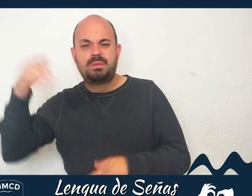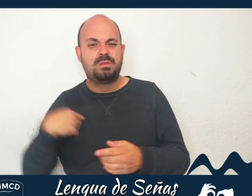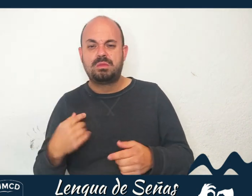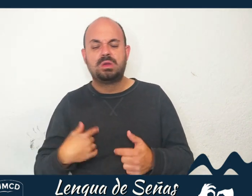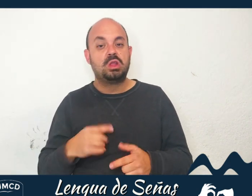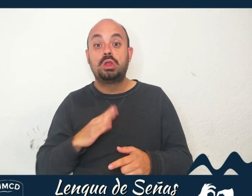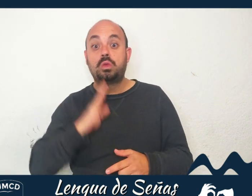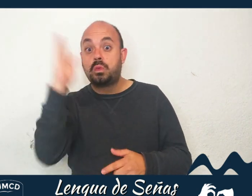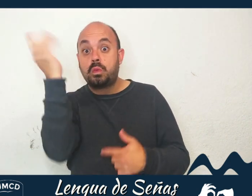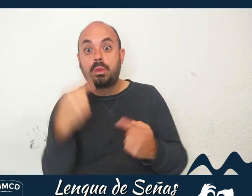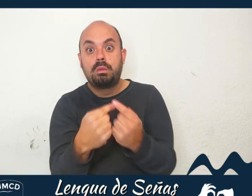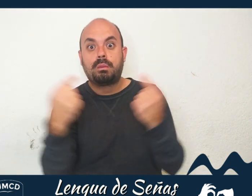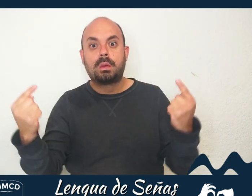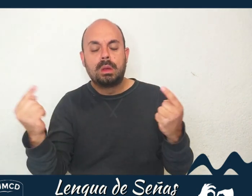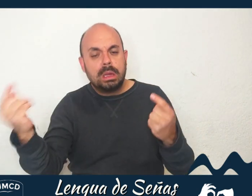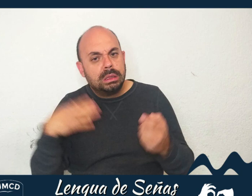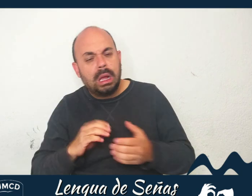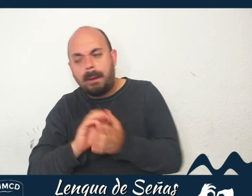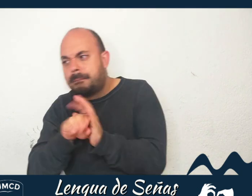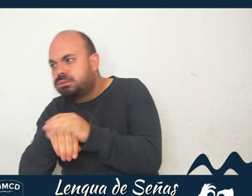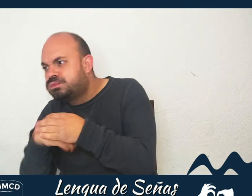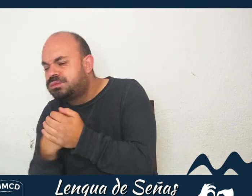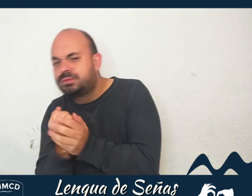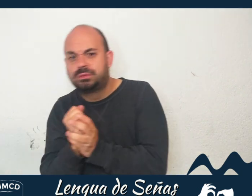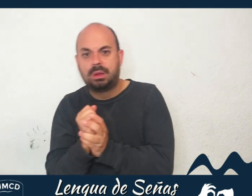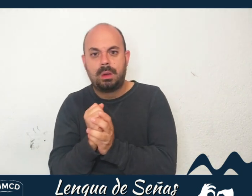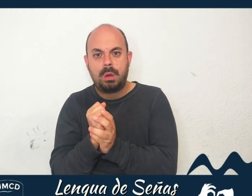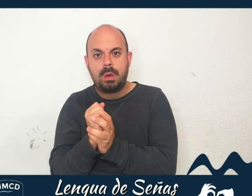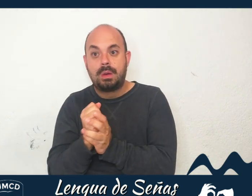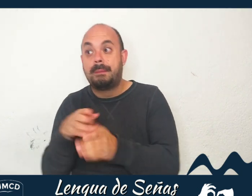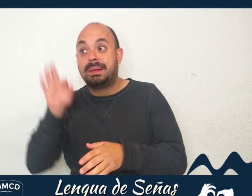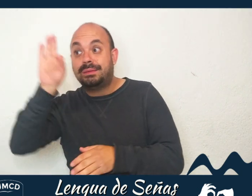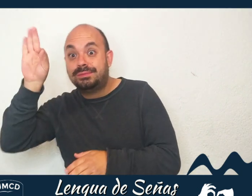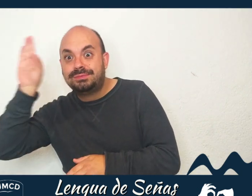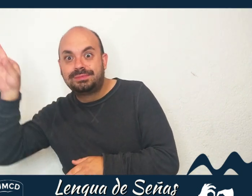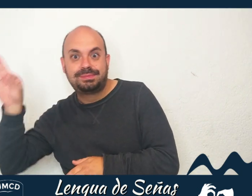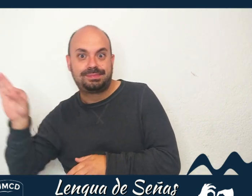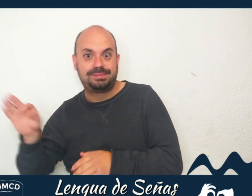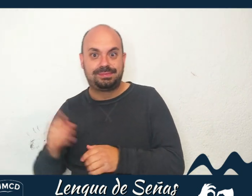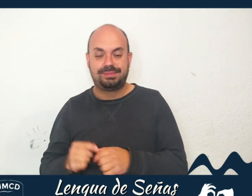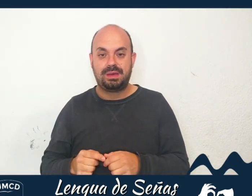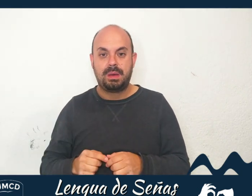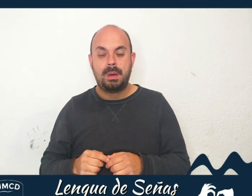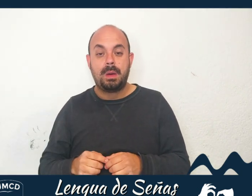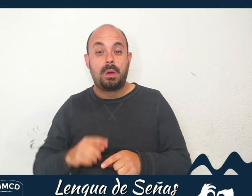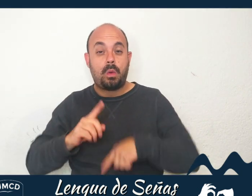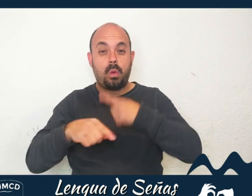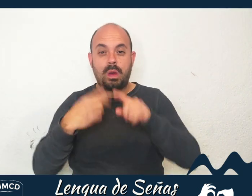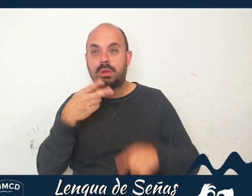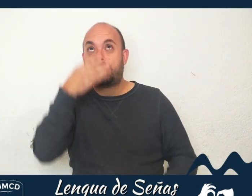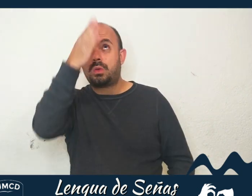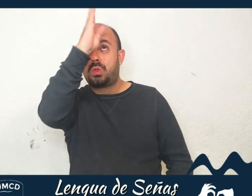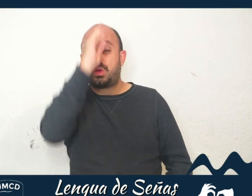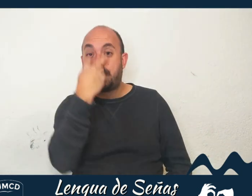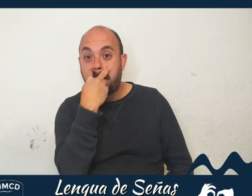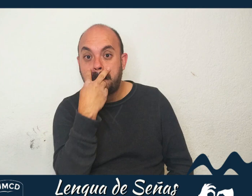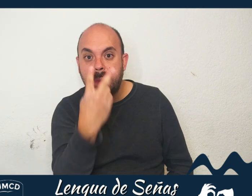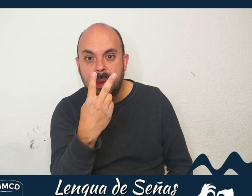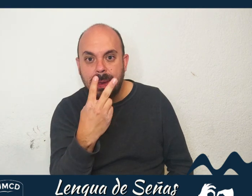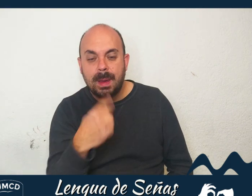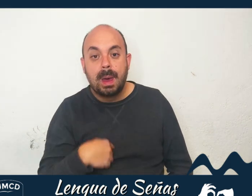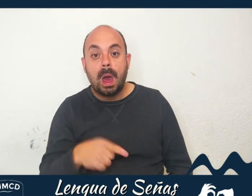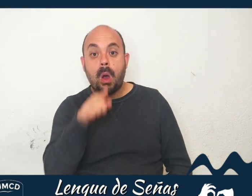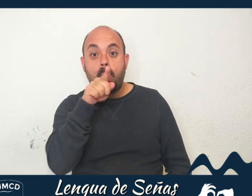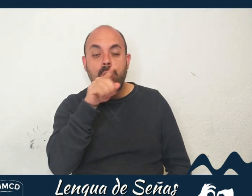nos damos cuenta de que Dios, cuando ve a un predicador, a un evangelista, a un creyente